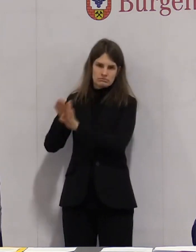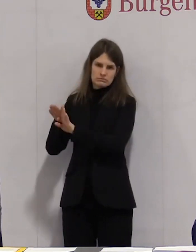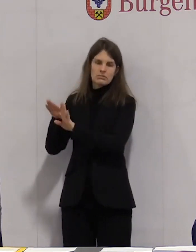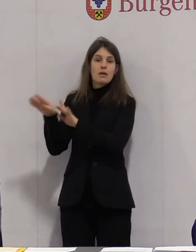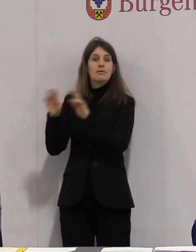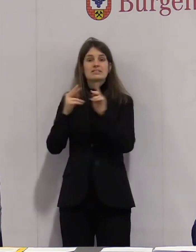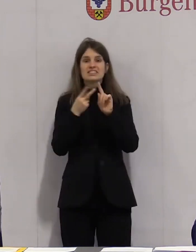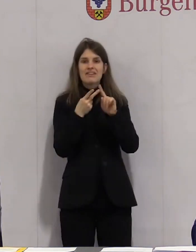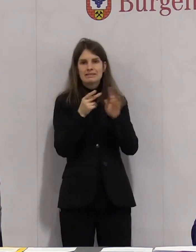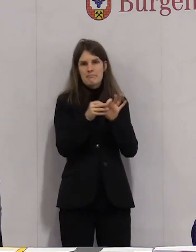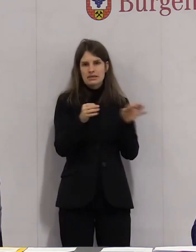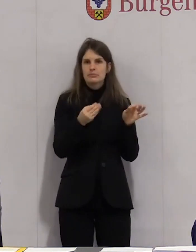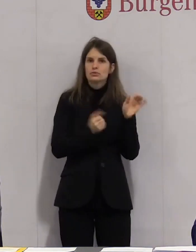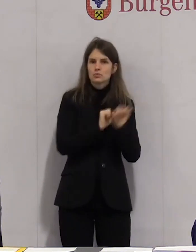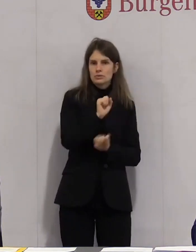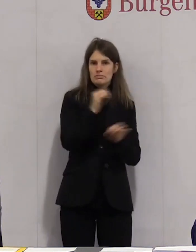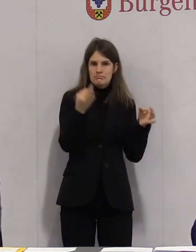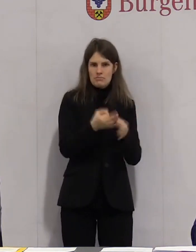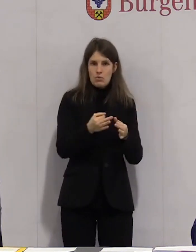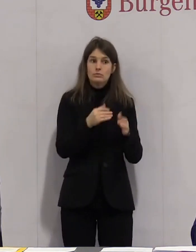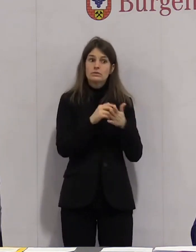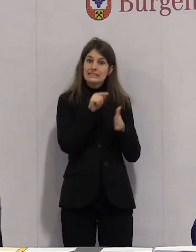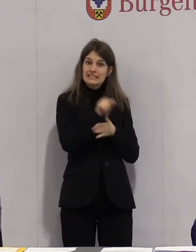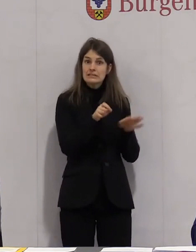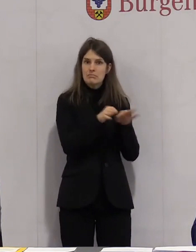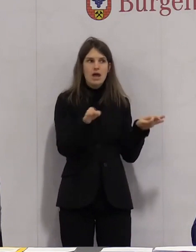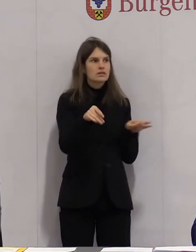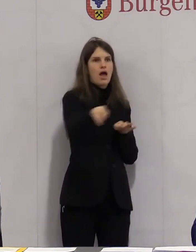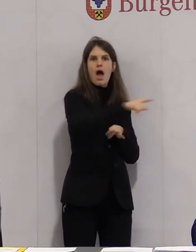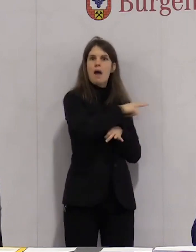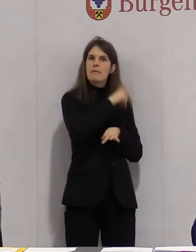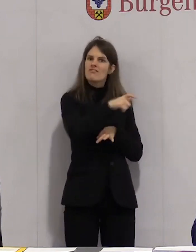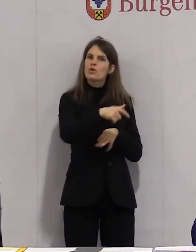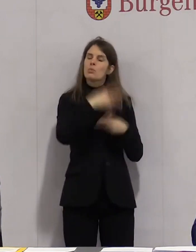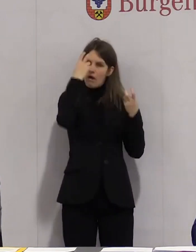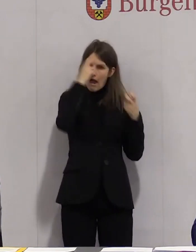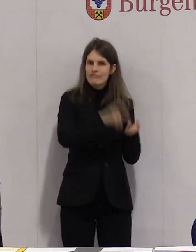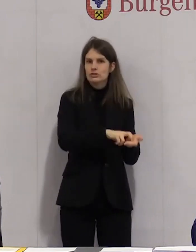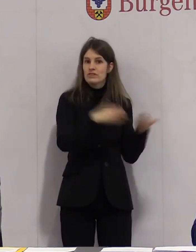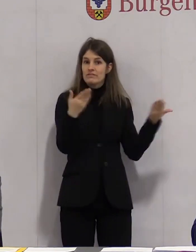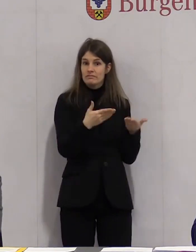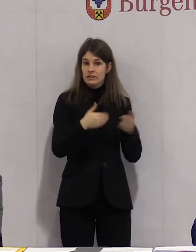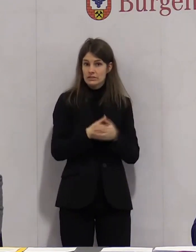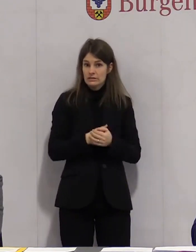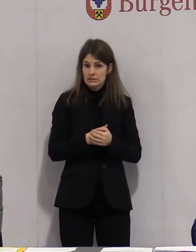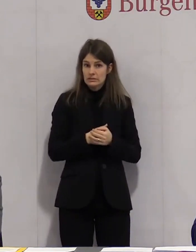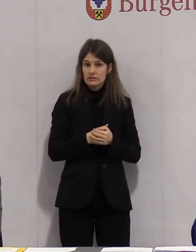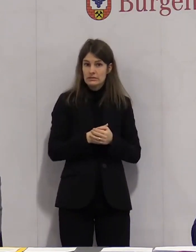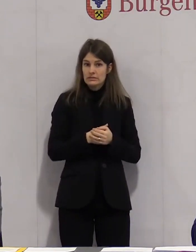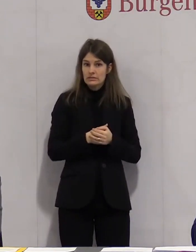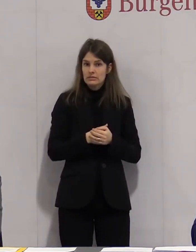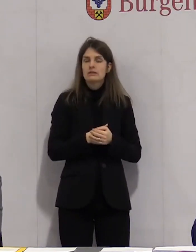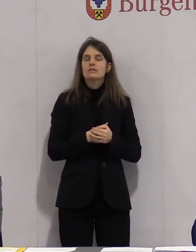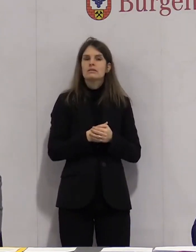in kraft ist und die auf eine breite zustimmung in der bevölkerung stößt das sind schutzmaßnahmen an den